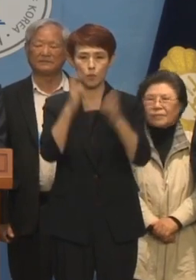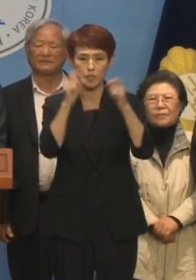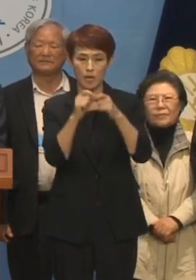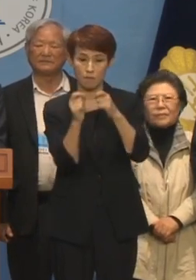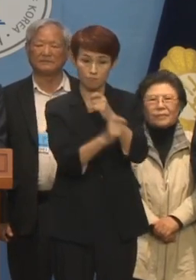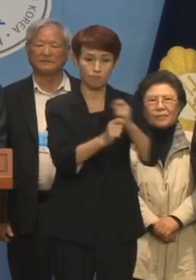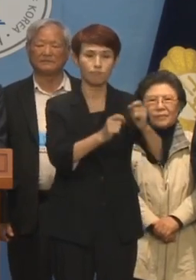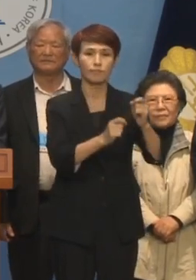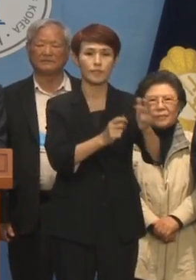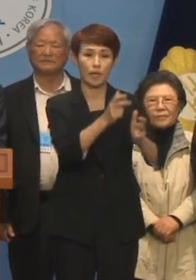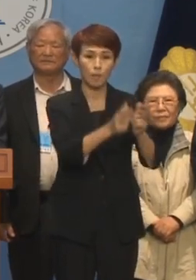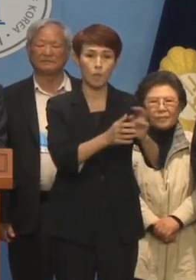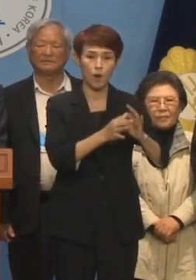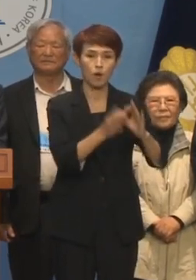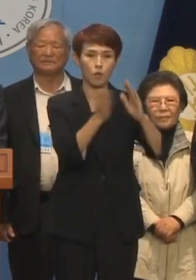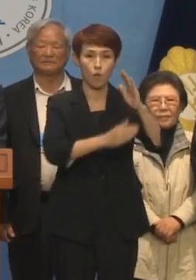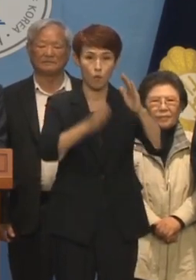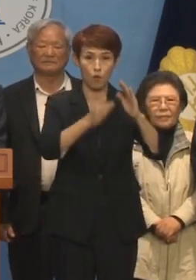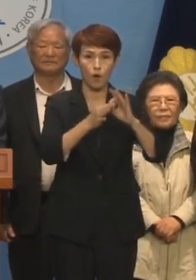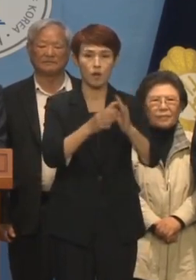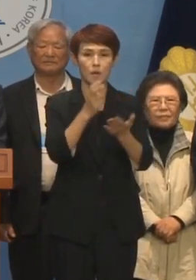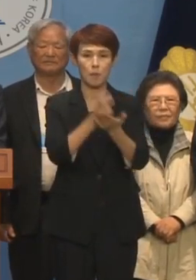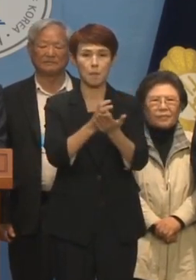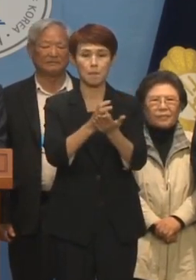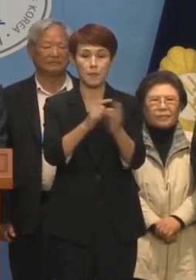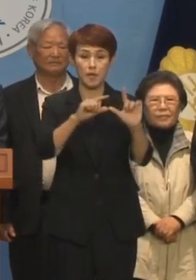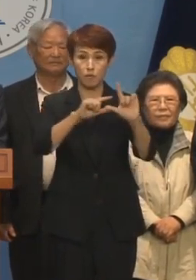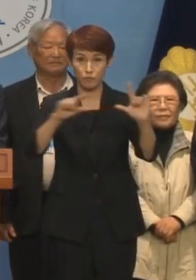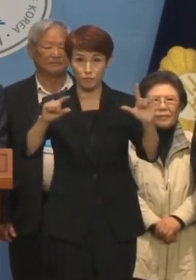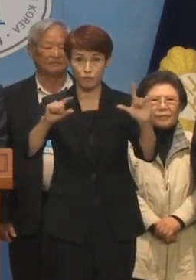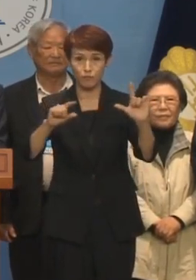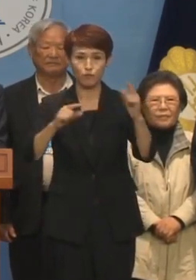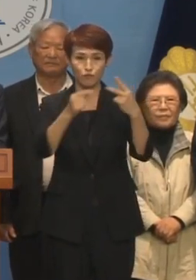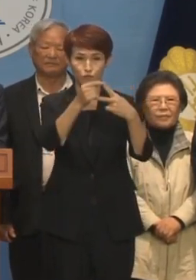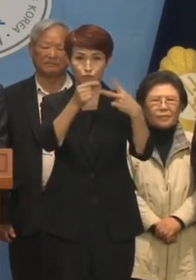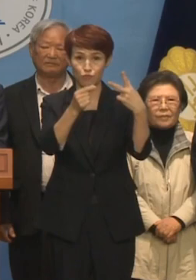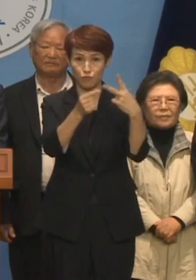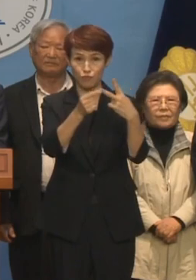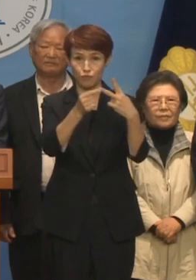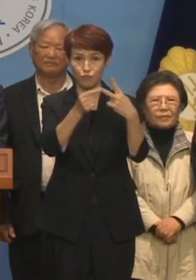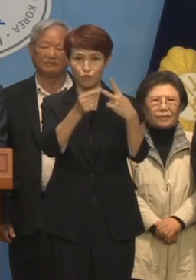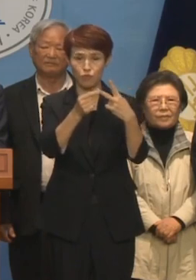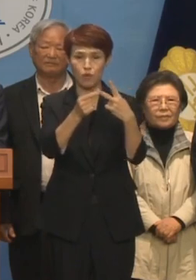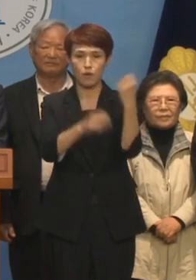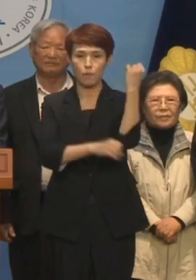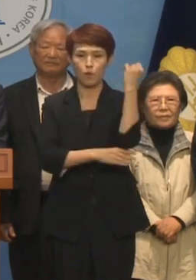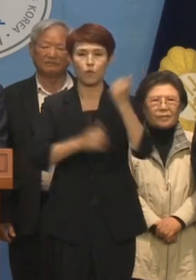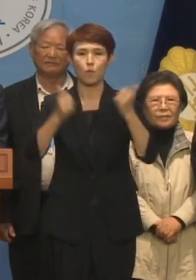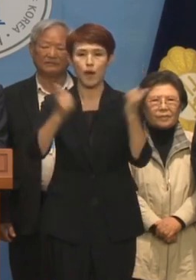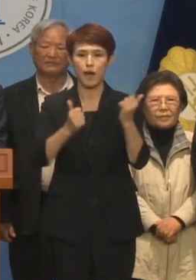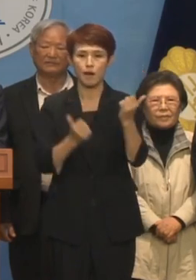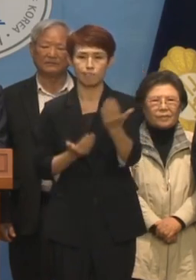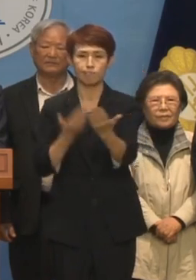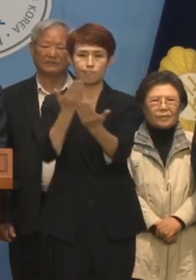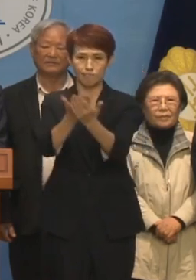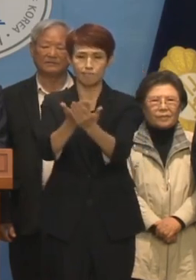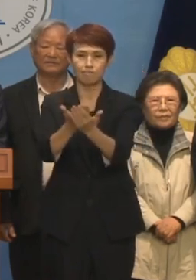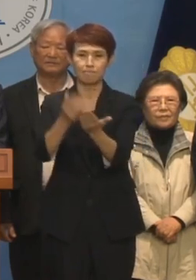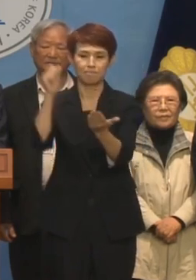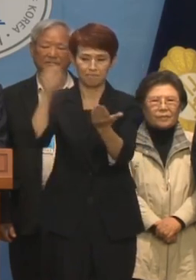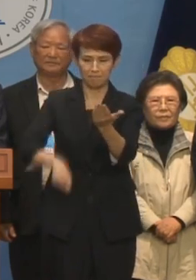가맹사업거래의 공정화에 관한 법률 일부 개정 법률안 2건에 대한 본회의 부의 요구의 건을